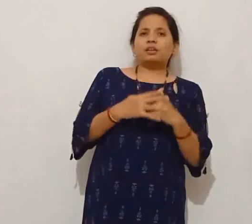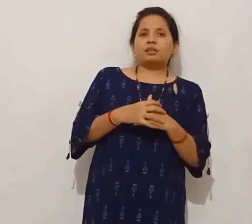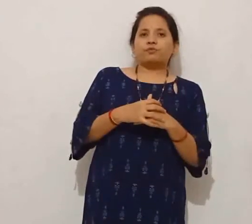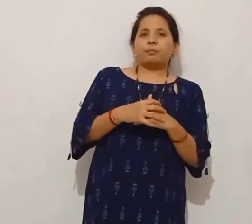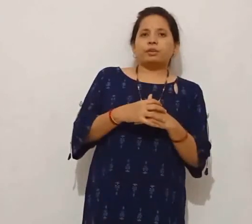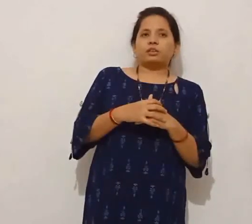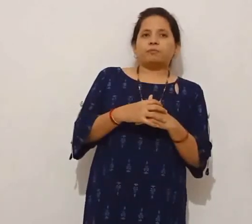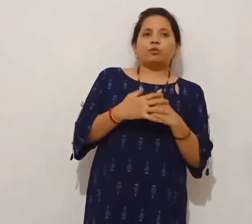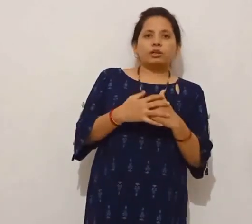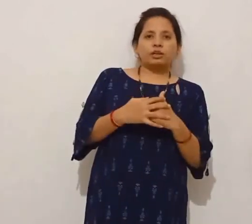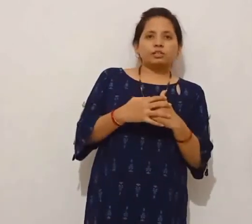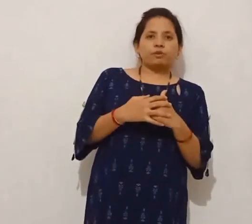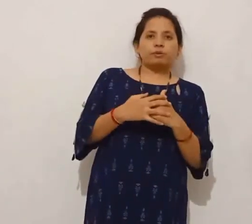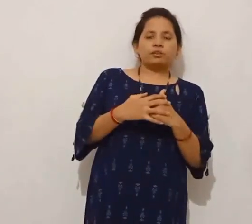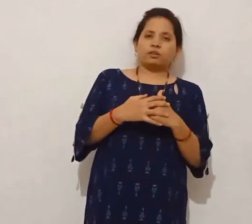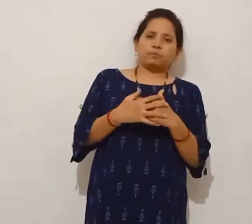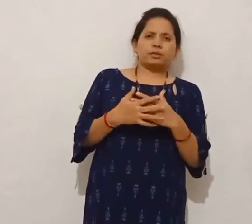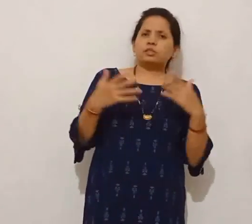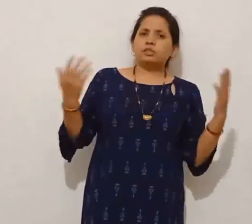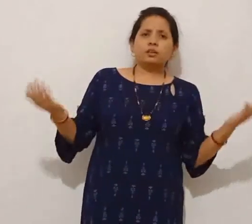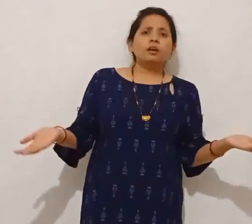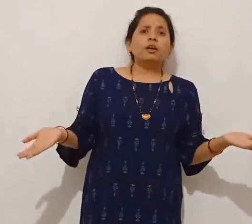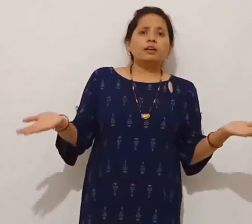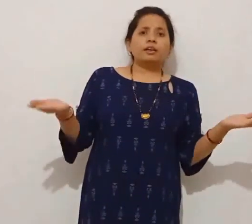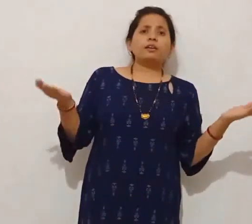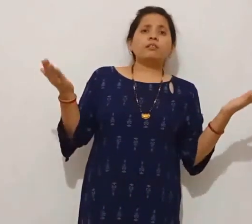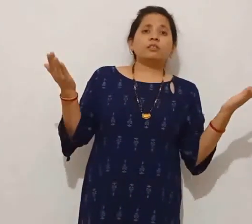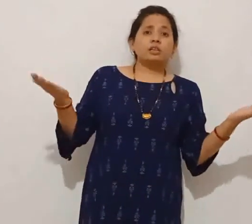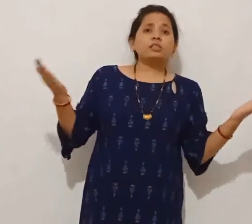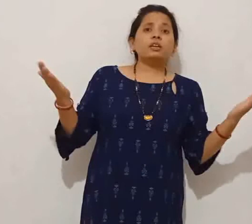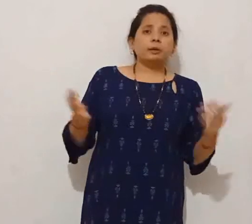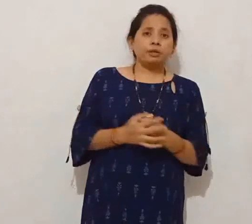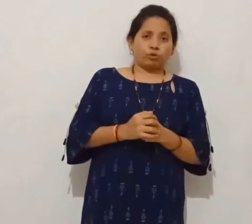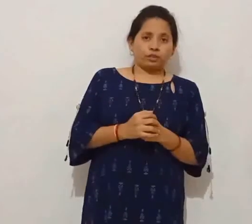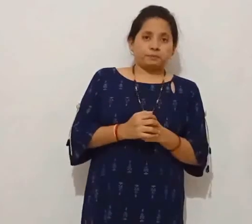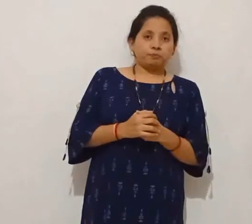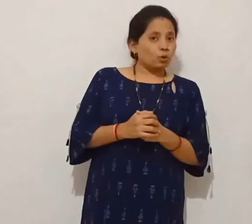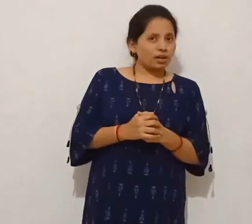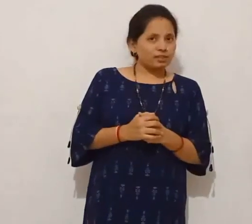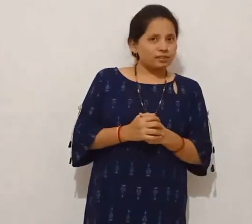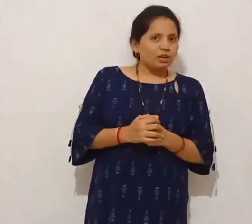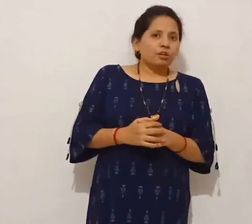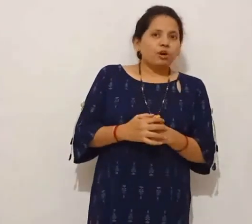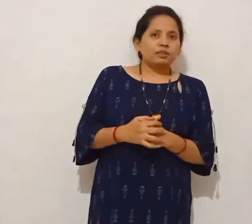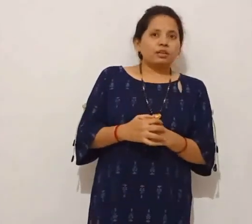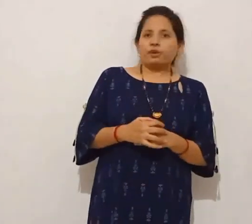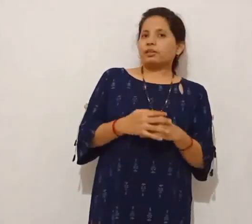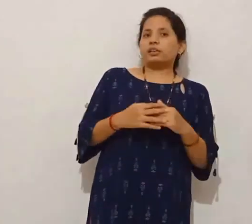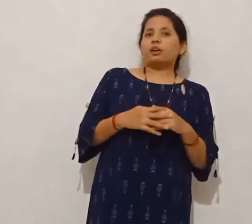क्लास फैमिली, लोअर क्लास फैमिली, दे आर परचेसिंग इन थिंग्स इन लिमिट ओनली. ओके गाइस, तो आई थिंक वी हैव क्लियर